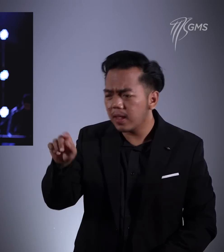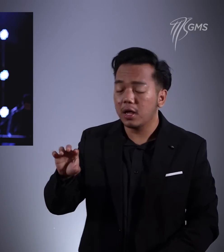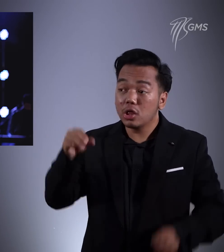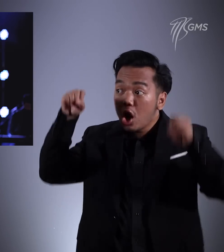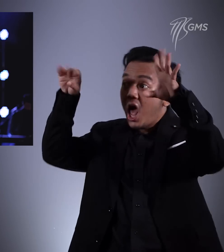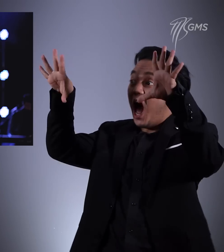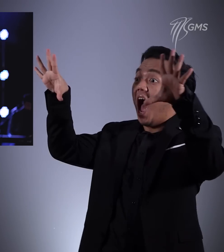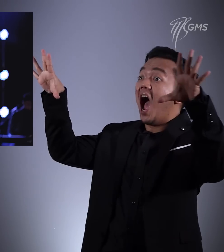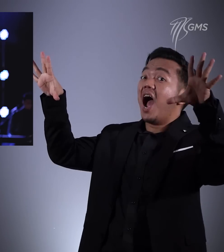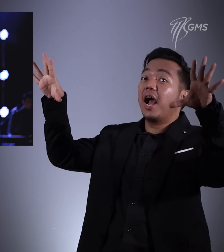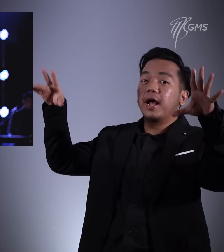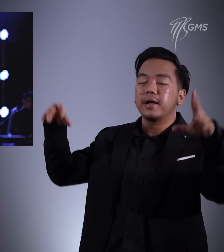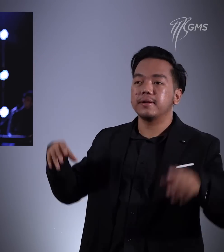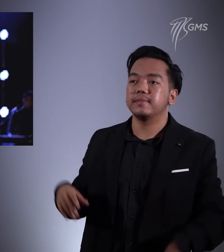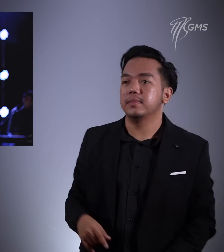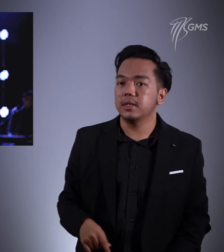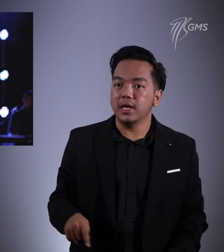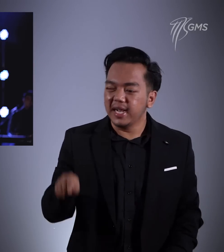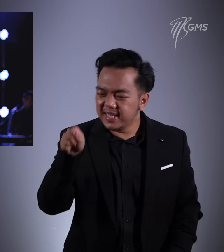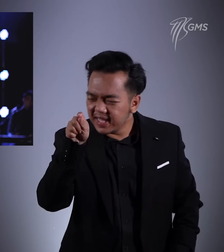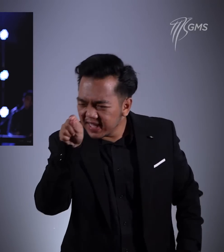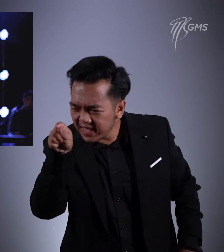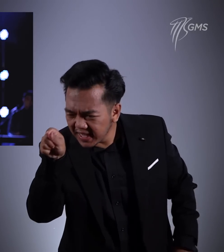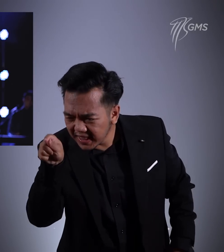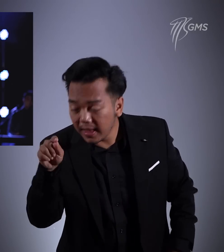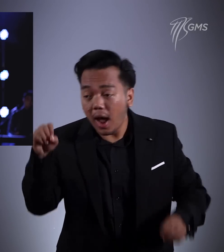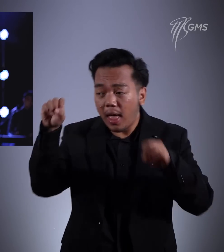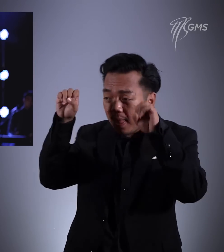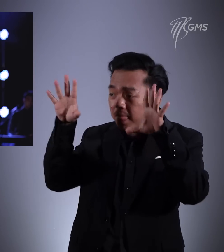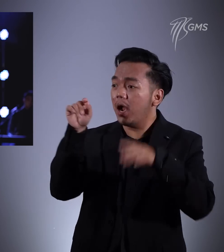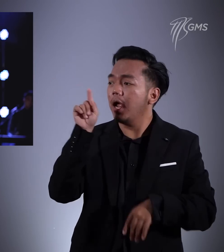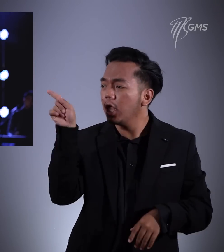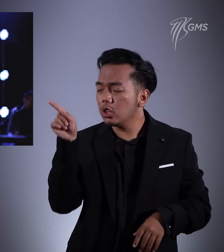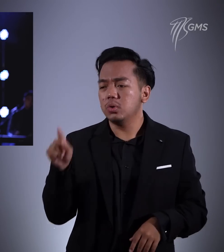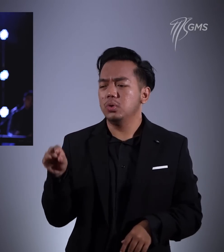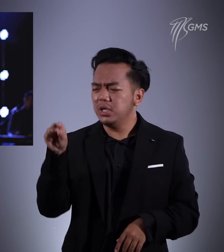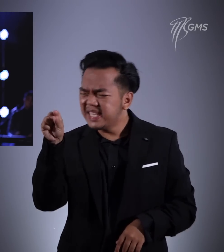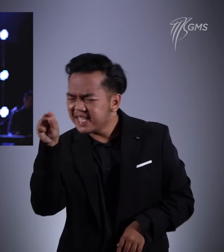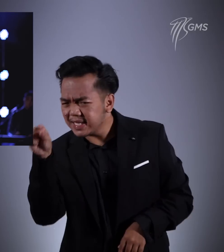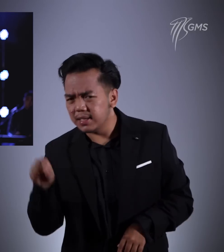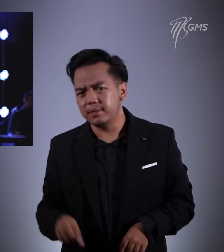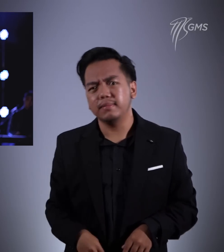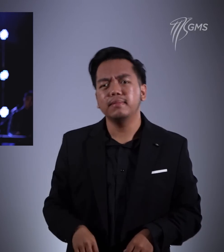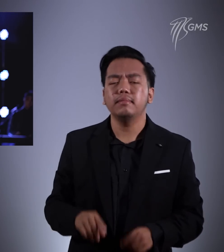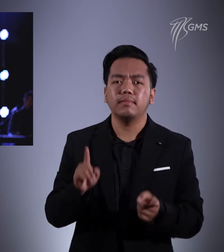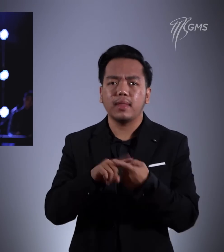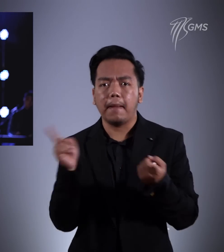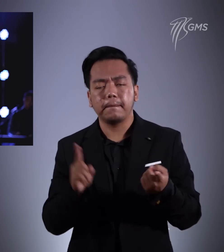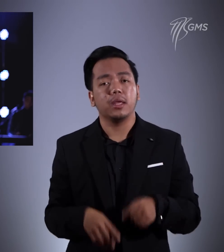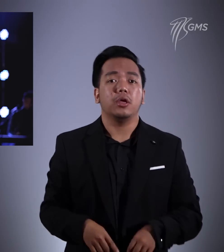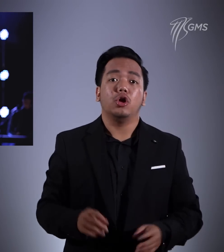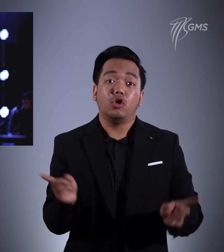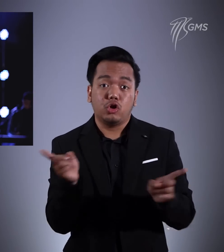balik. Titik terang itu secercah harapan. Titik balik itu terjadi reversal. Terjadi transformasi,